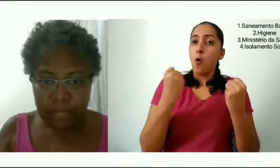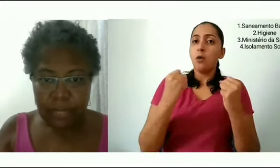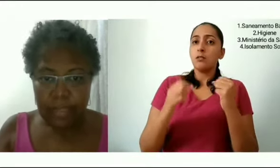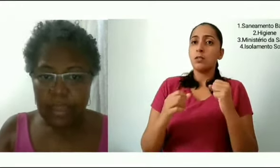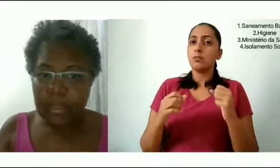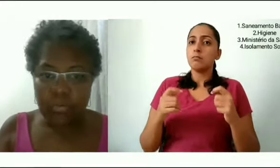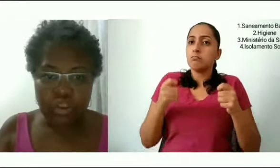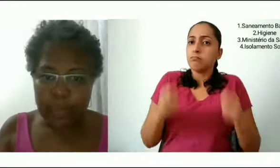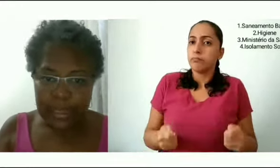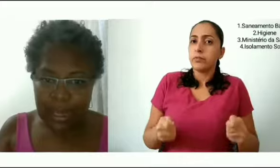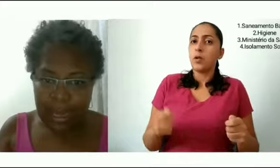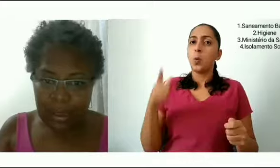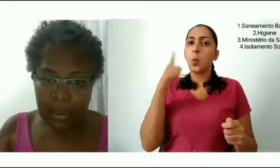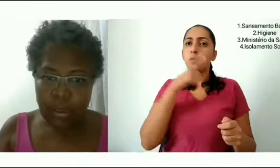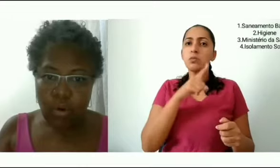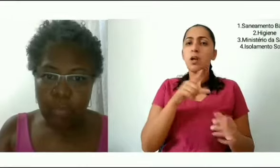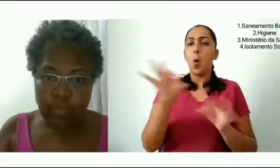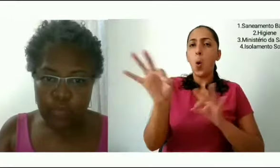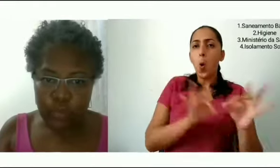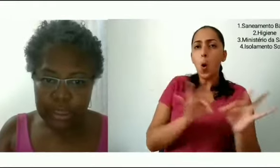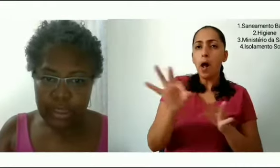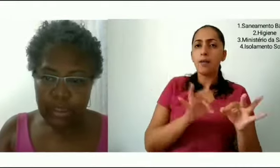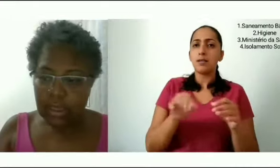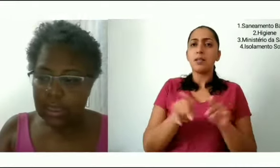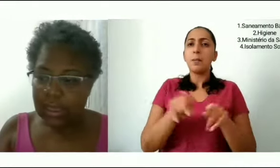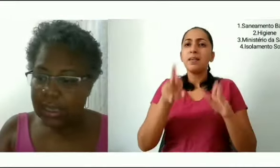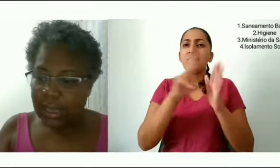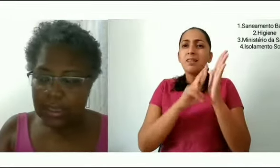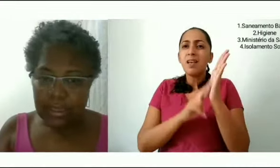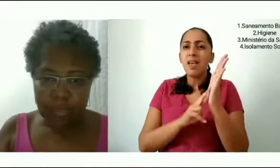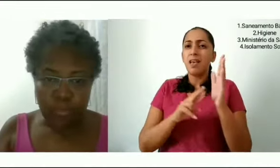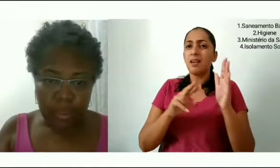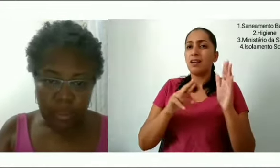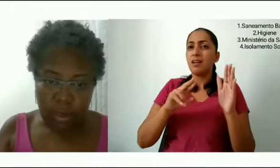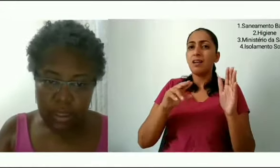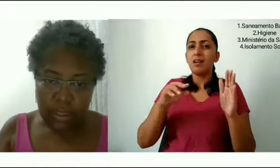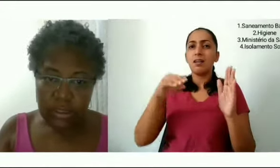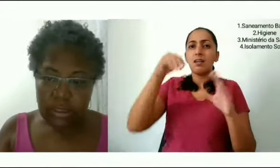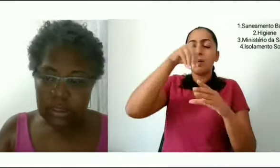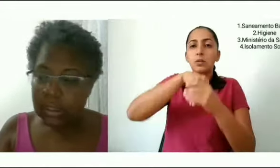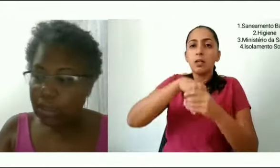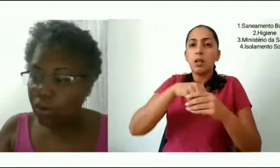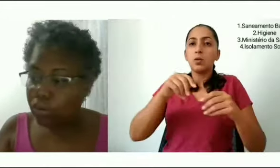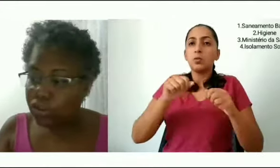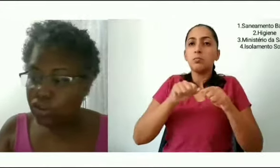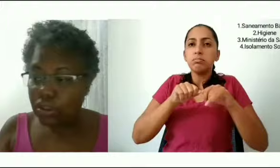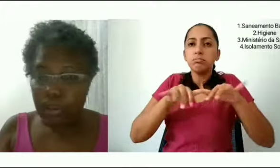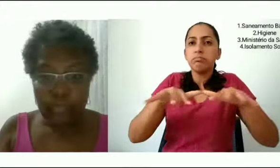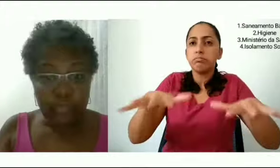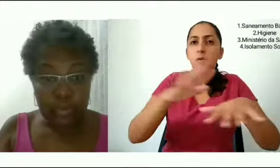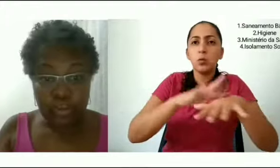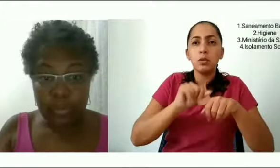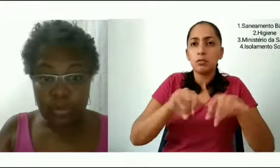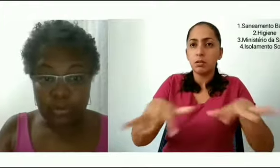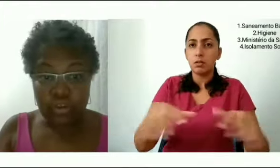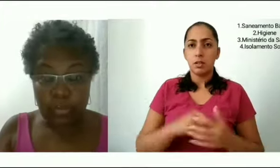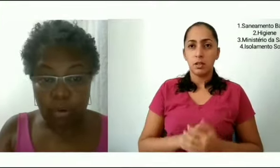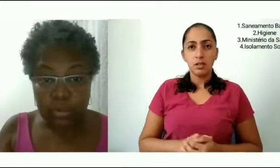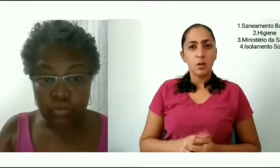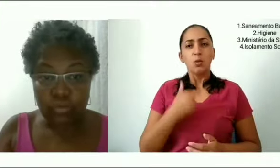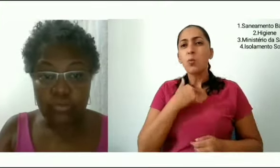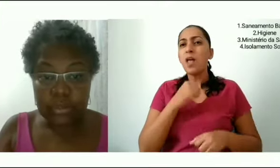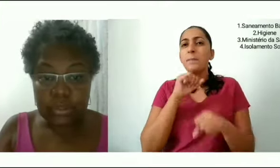pandemia. Não esperar como foi a gripe espanhola, né, onde 20